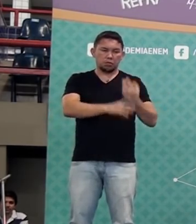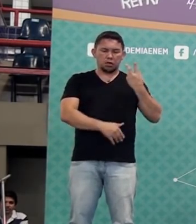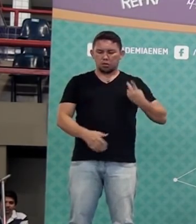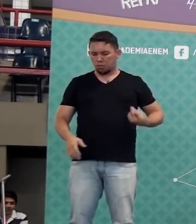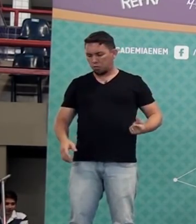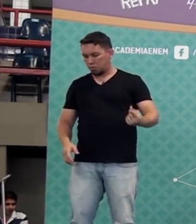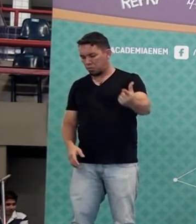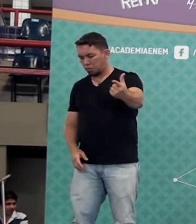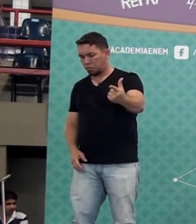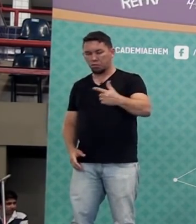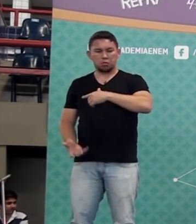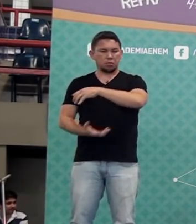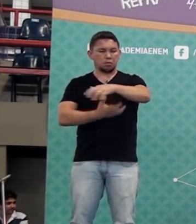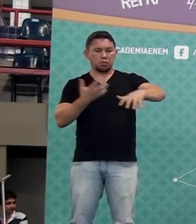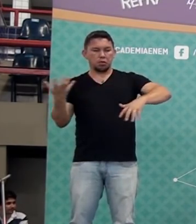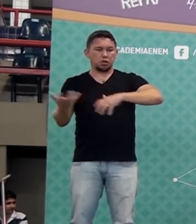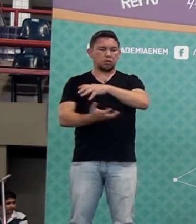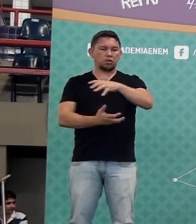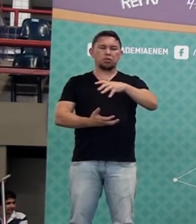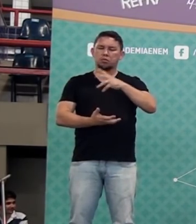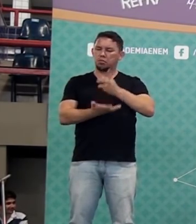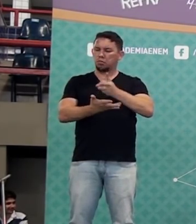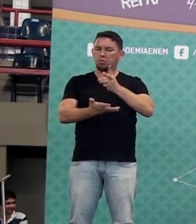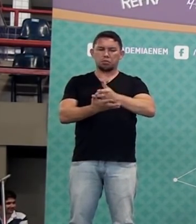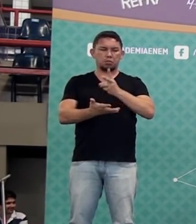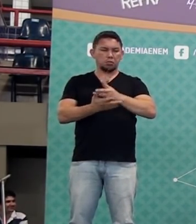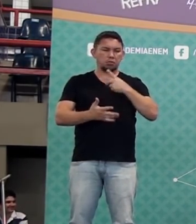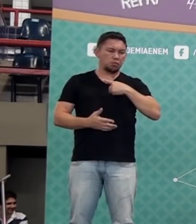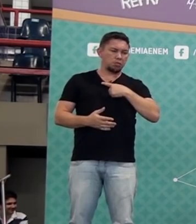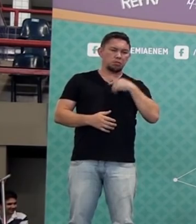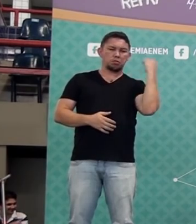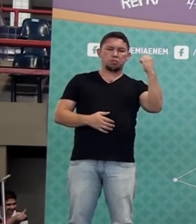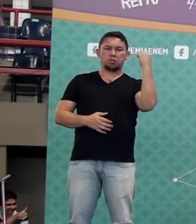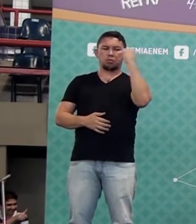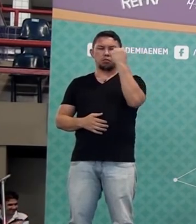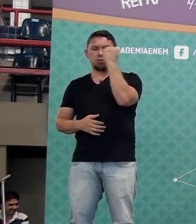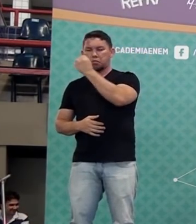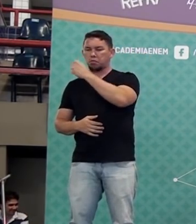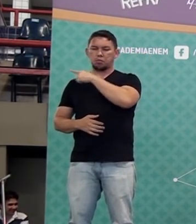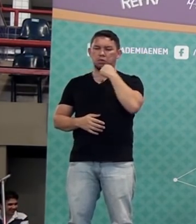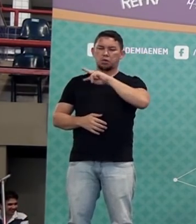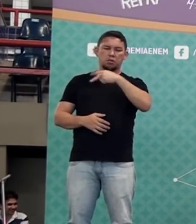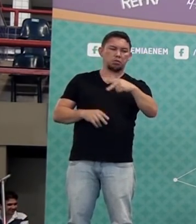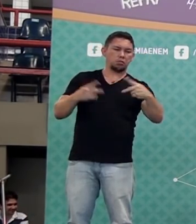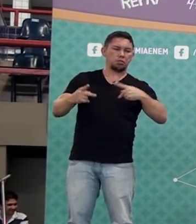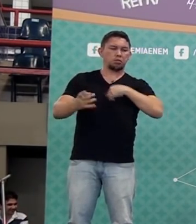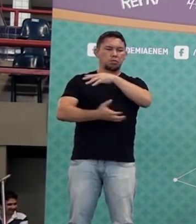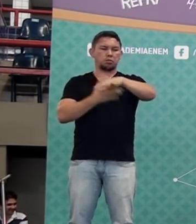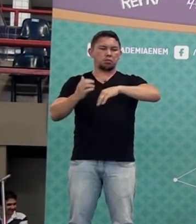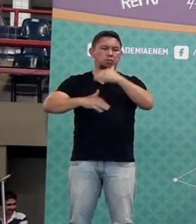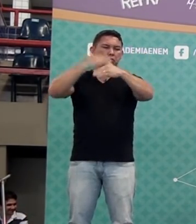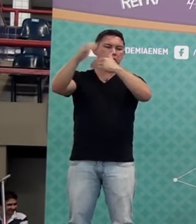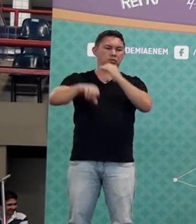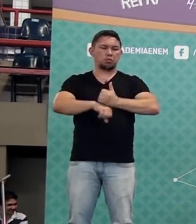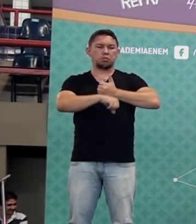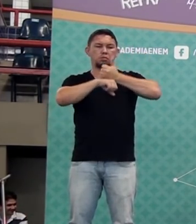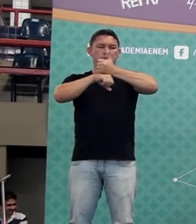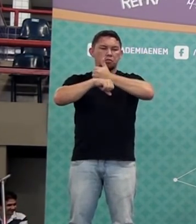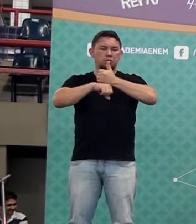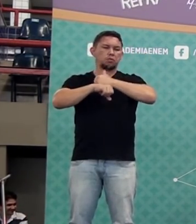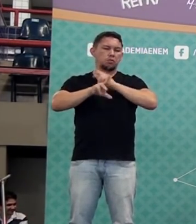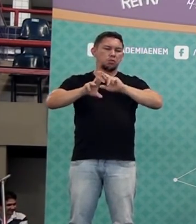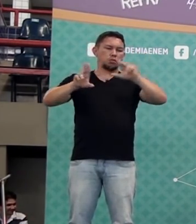inexorável. Revolução que tantas vezes ceifa a vida dos melhores revolucionários para constituir uma forma de governo